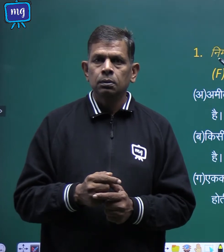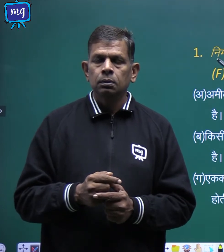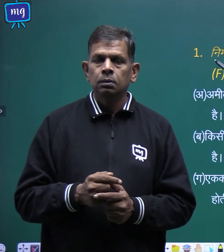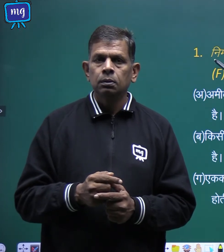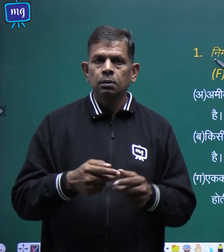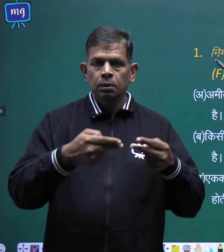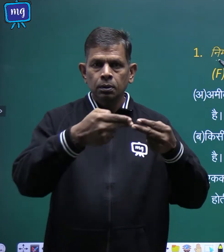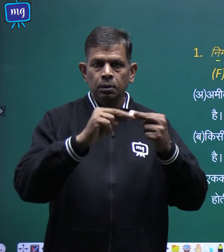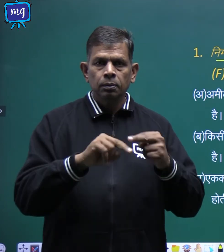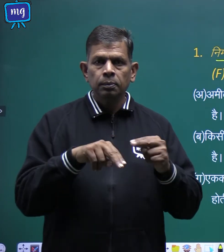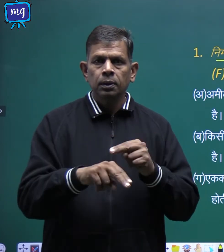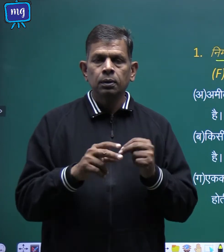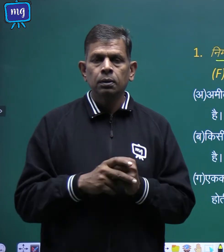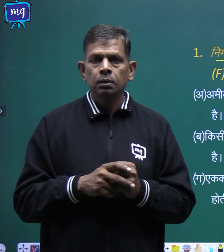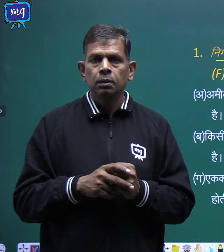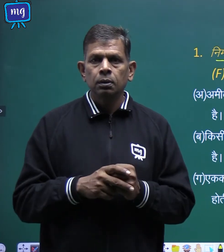निम्न में